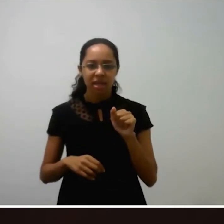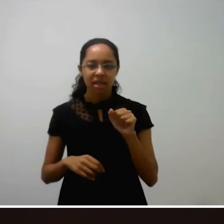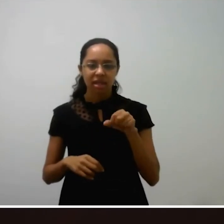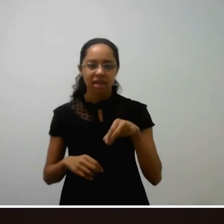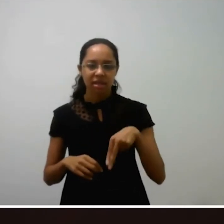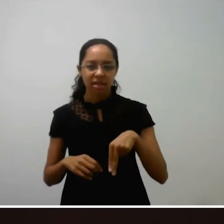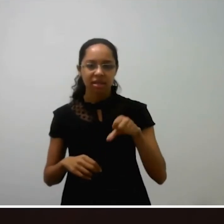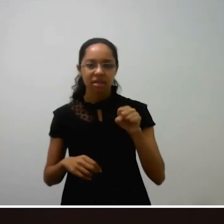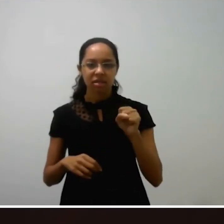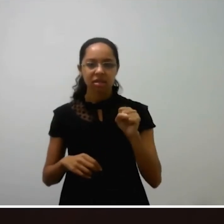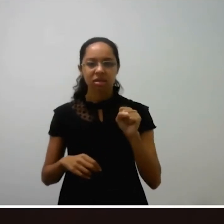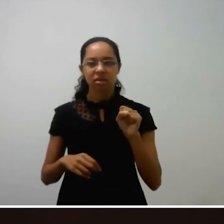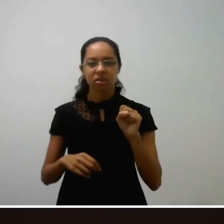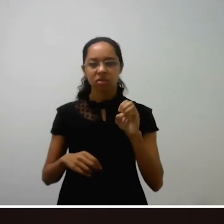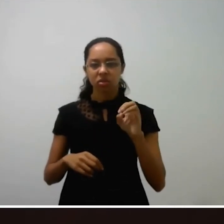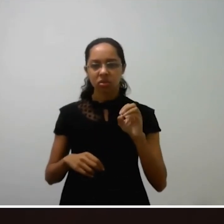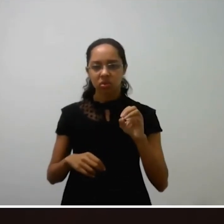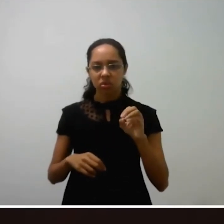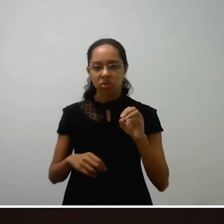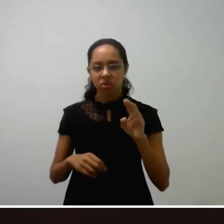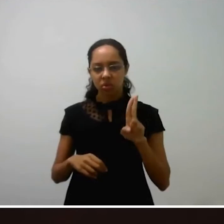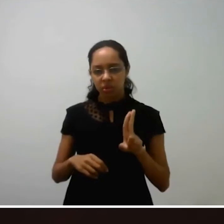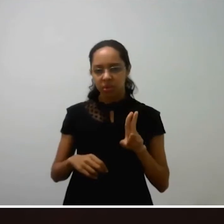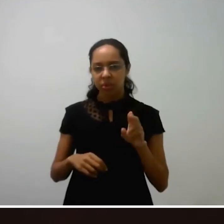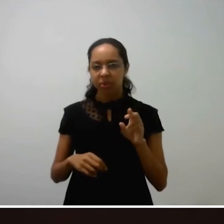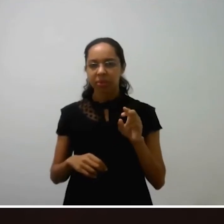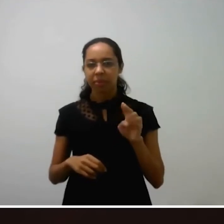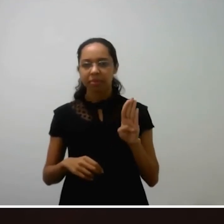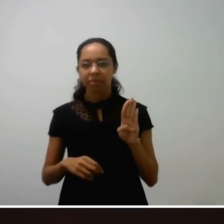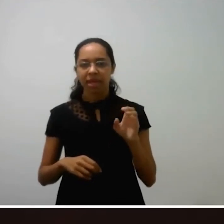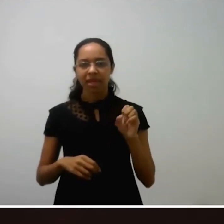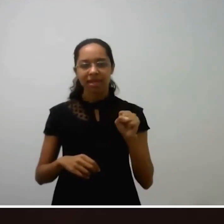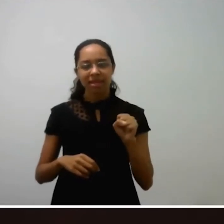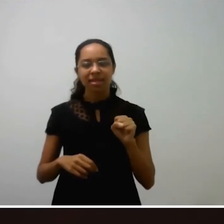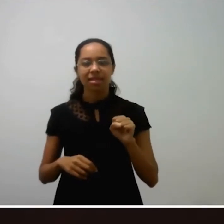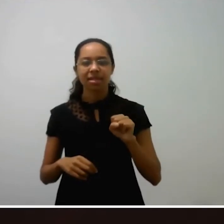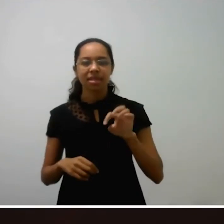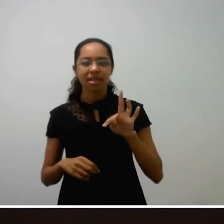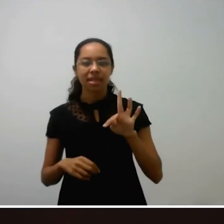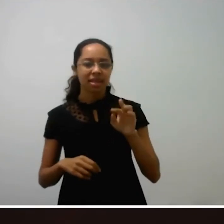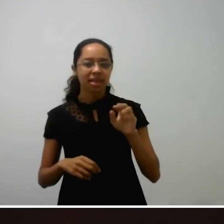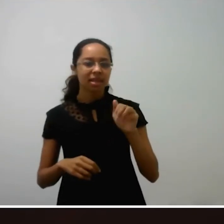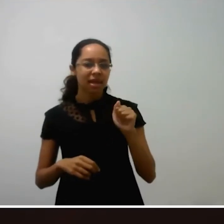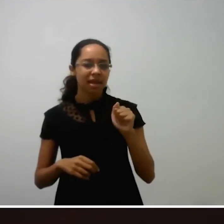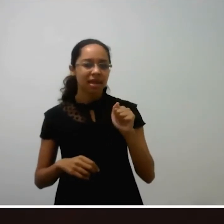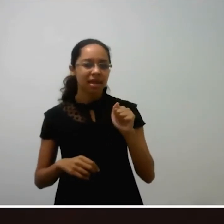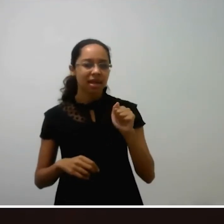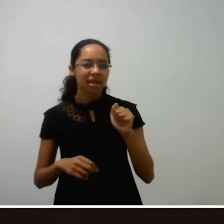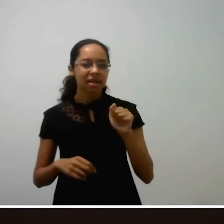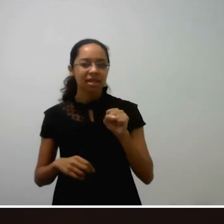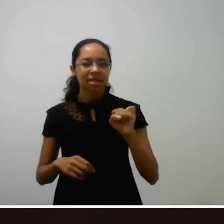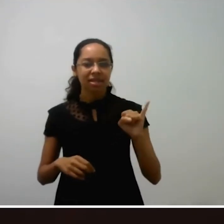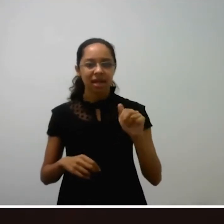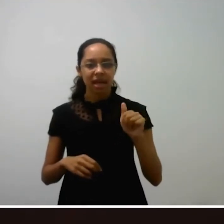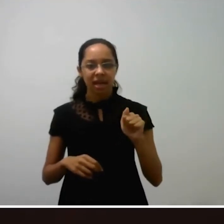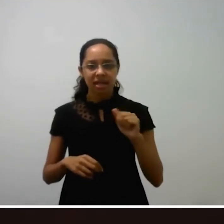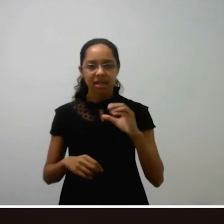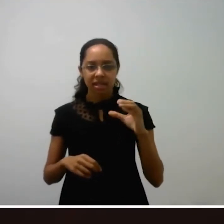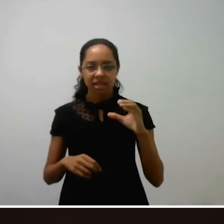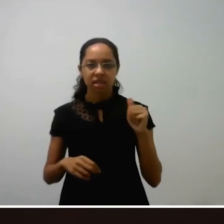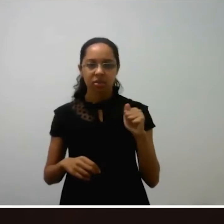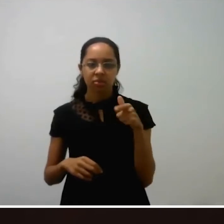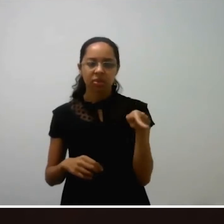a ceia. Vocês acabaram de receber o pão e o cálice,